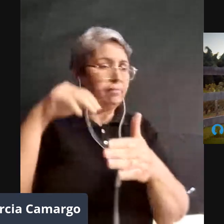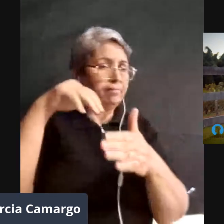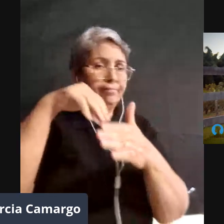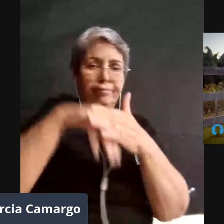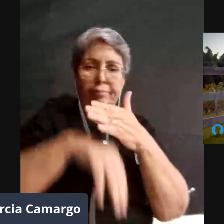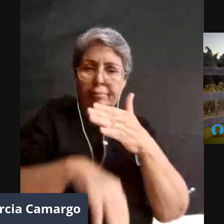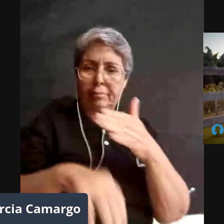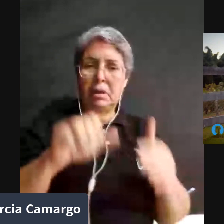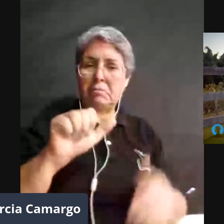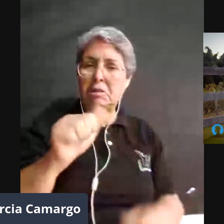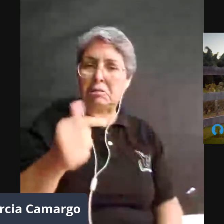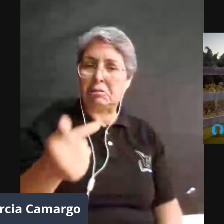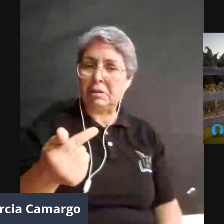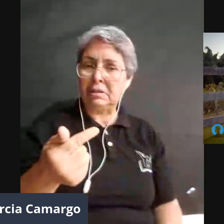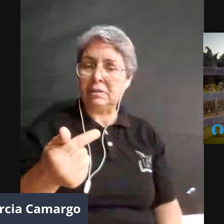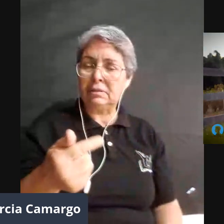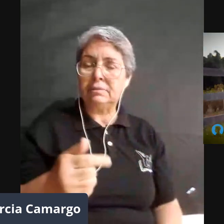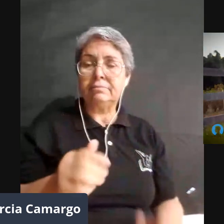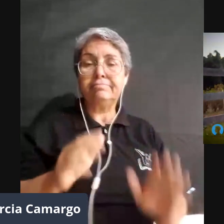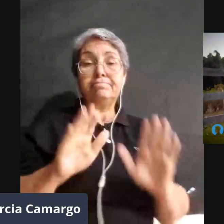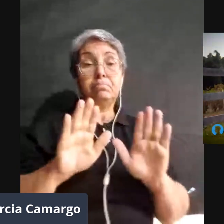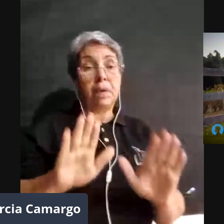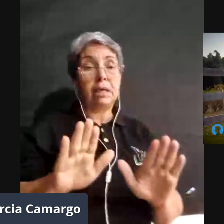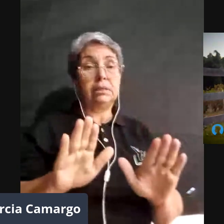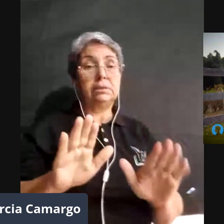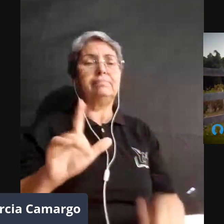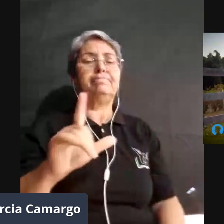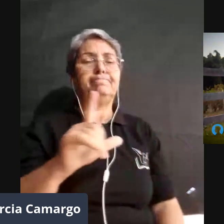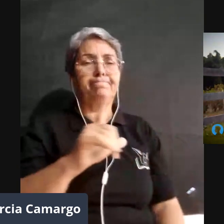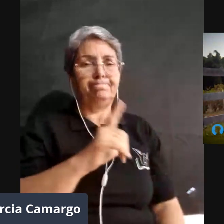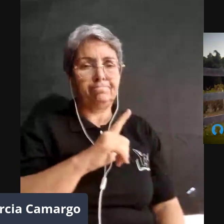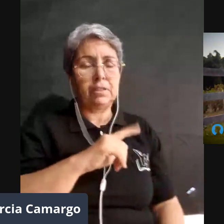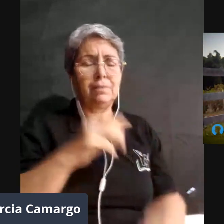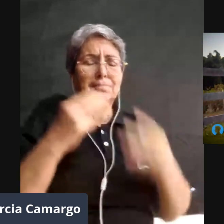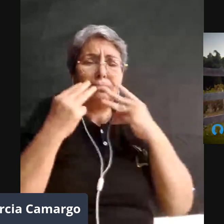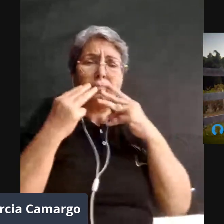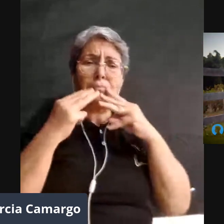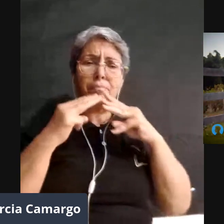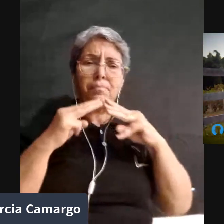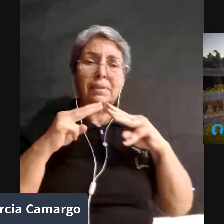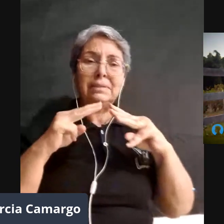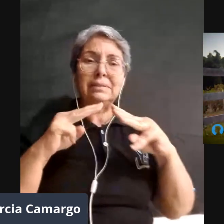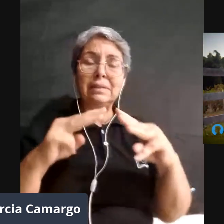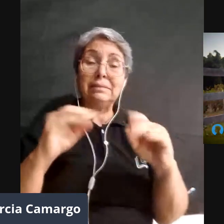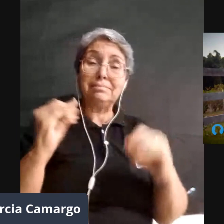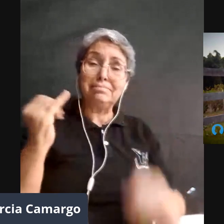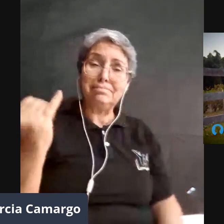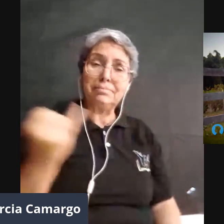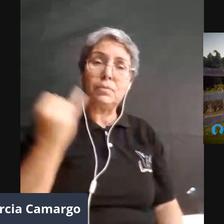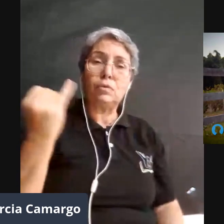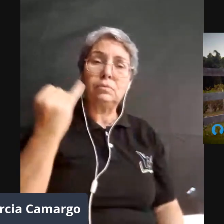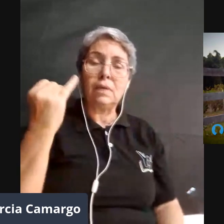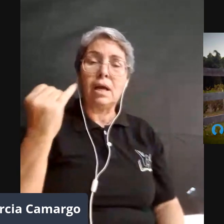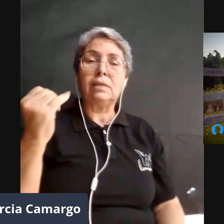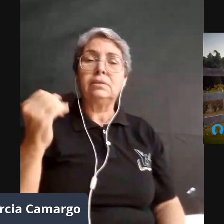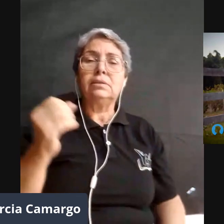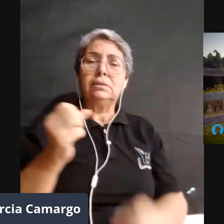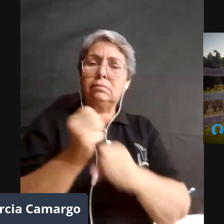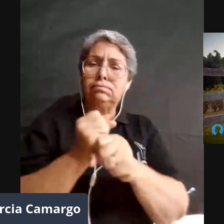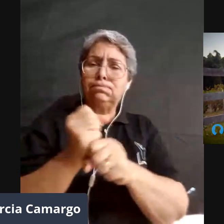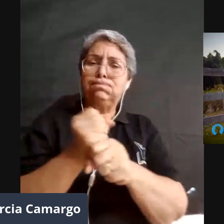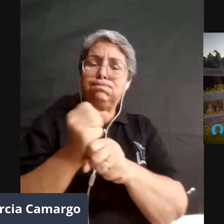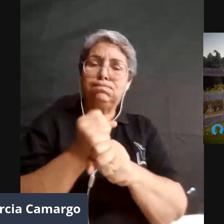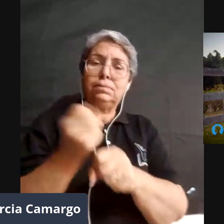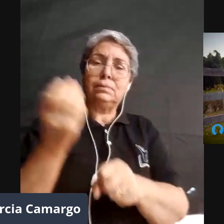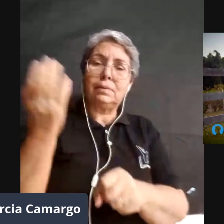jeito. Mas a mensagem mais preciosa que o Senhor enviou ao seu povo quase um século atrás contém exatamente o